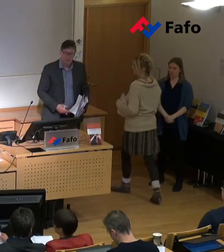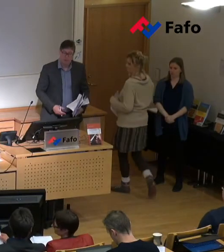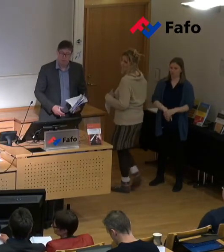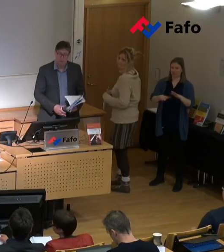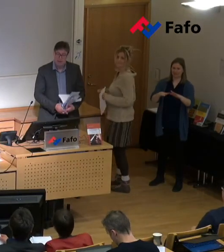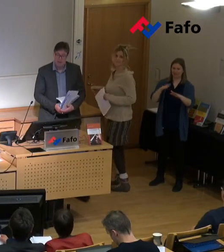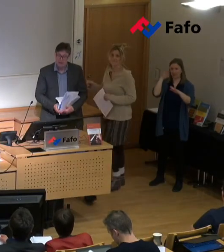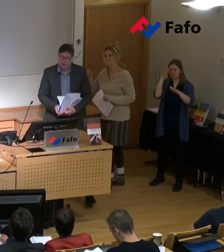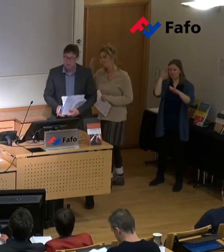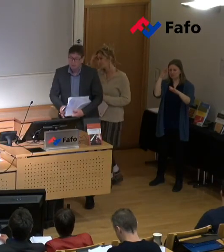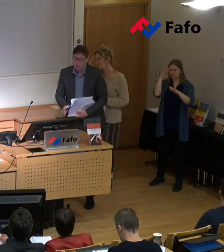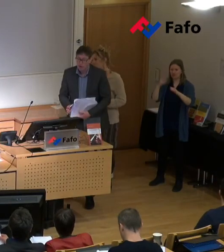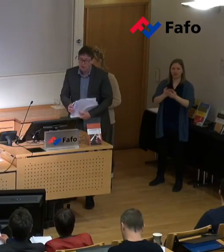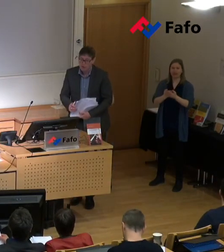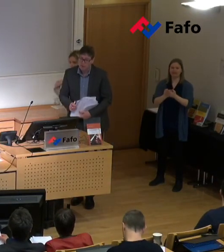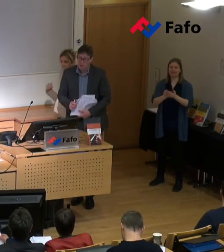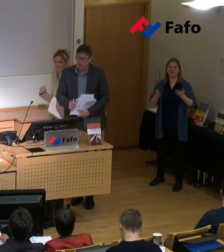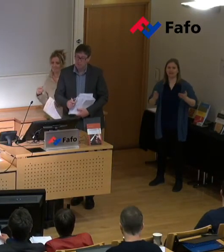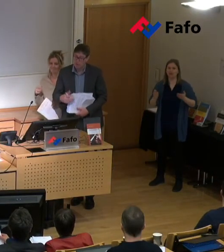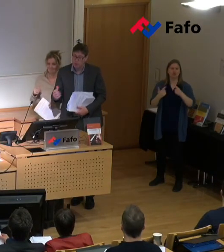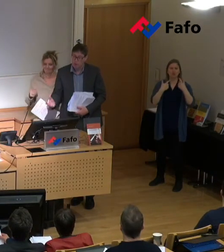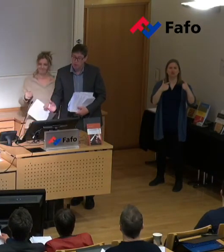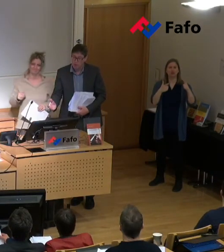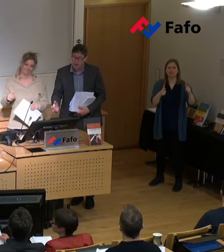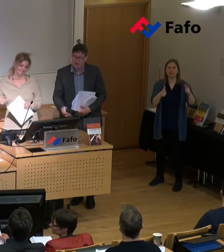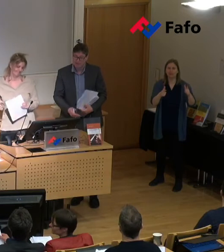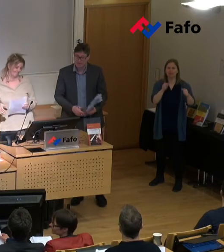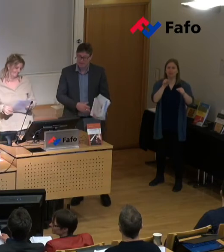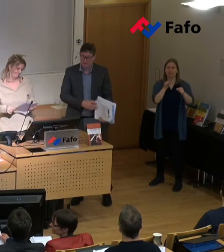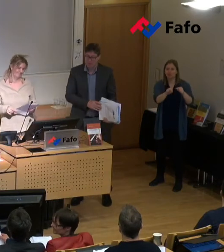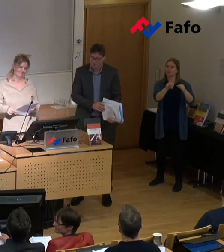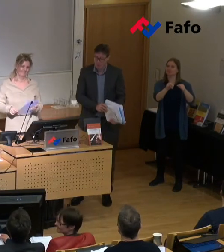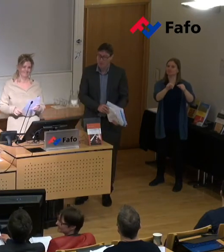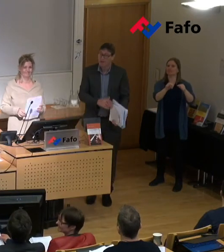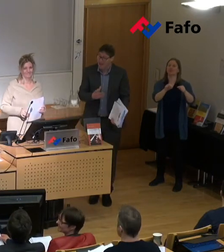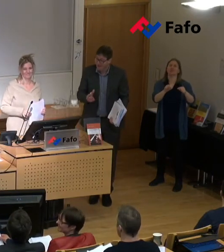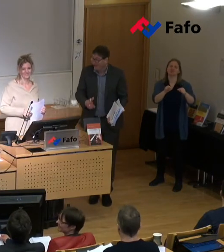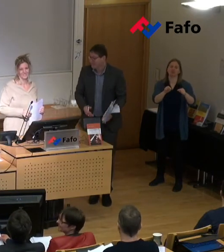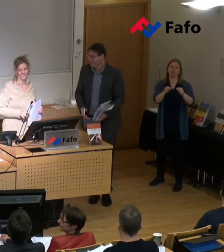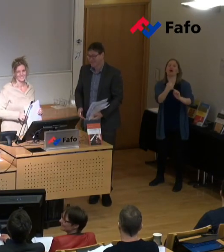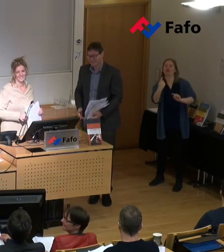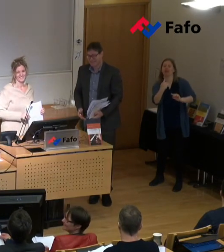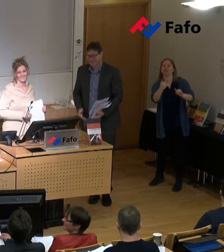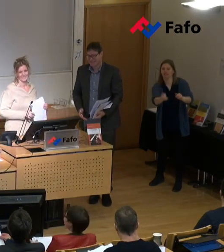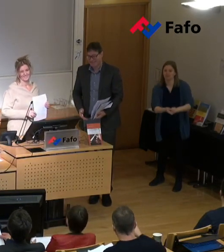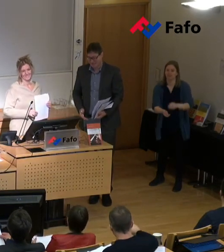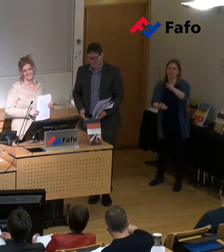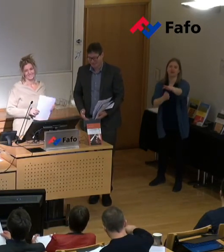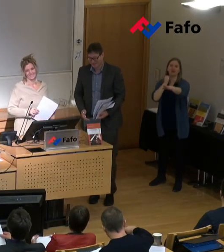Jeg ble litt bekymret, men så hadde ingen av oss som lykkes, og så hørte det ut som det var et punktum der. Men så kom det et alene. Jeg